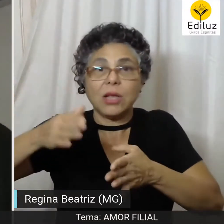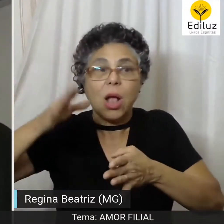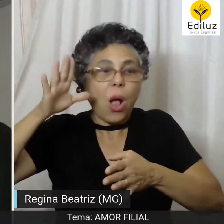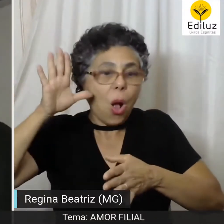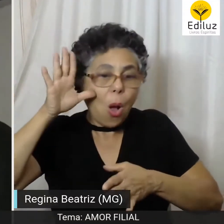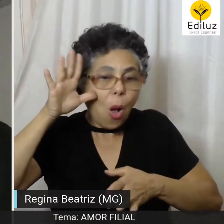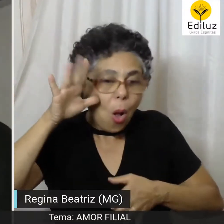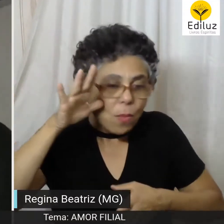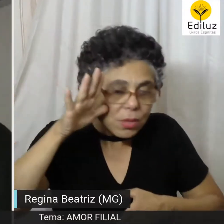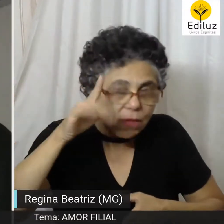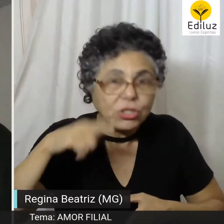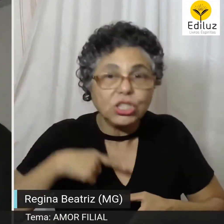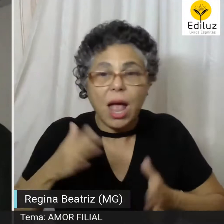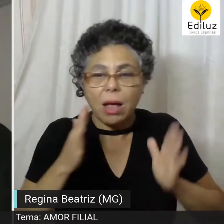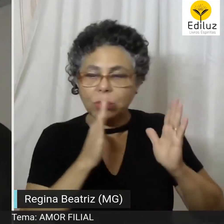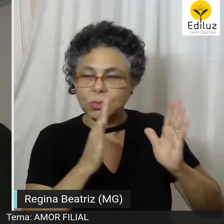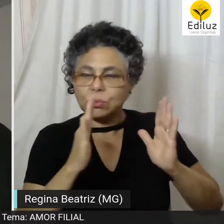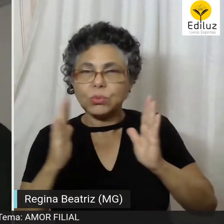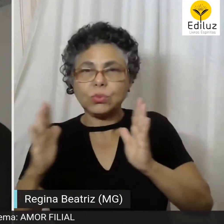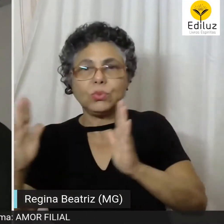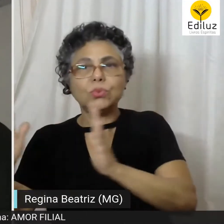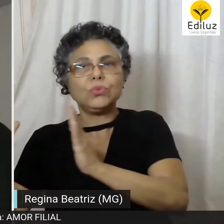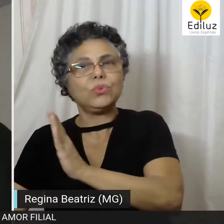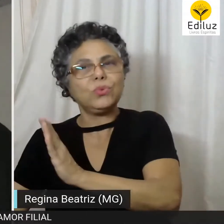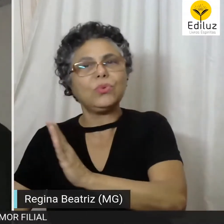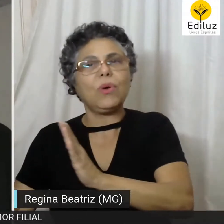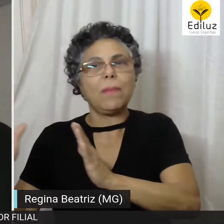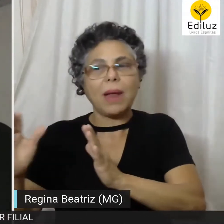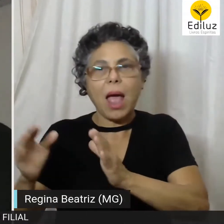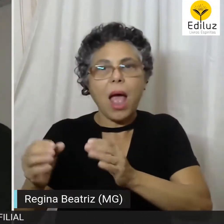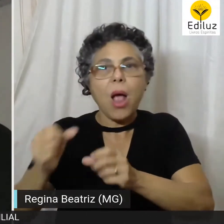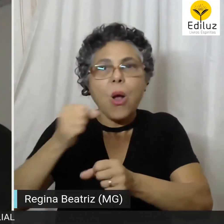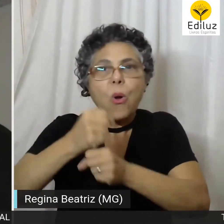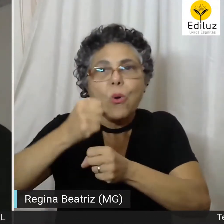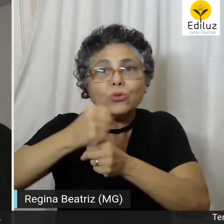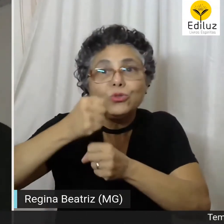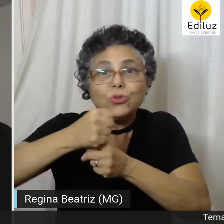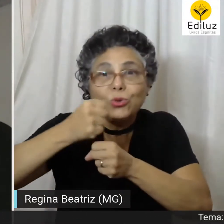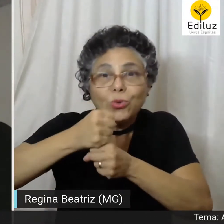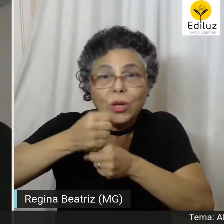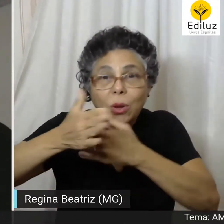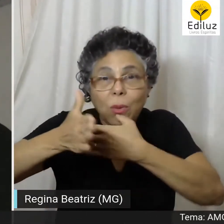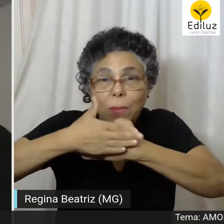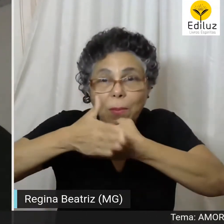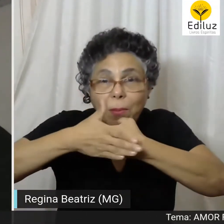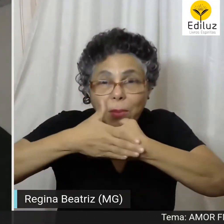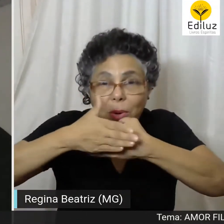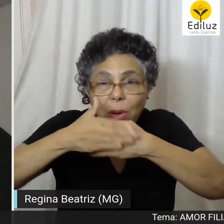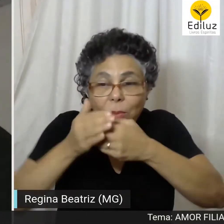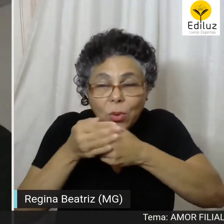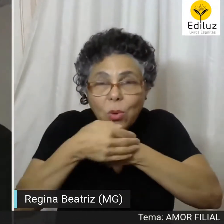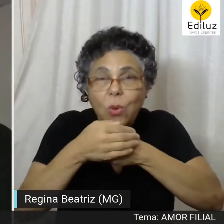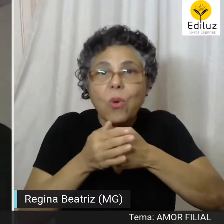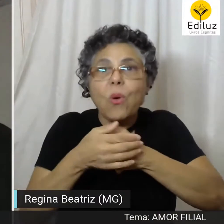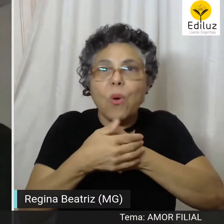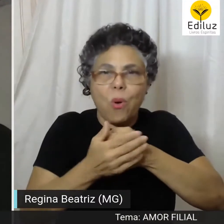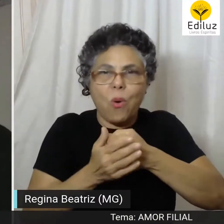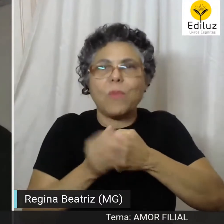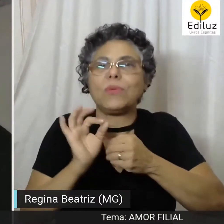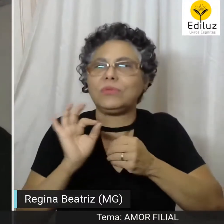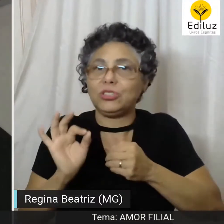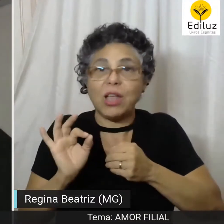por fases antecedentes na construção da relação que haverá de vir.